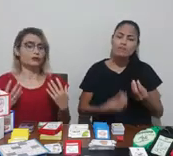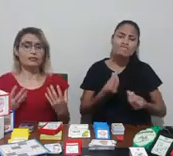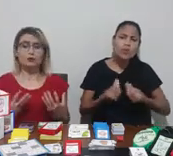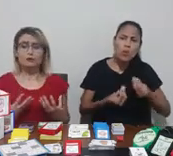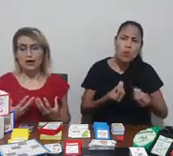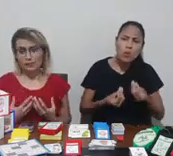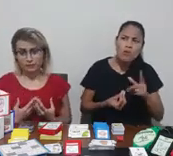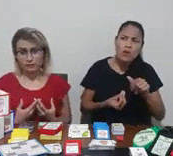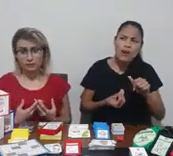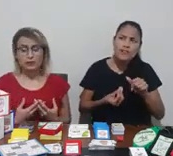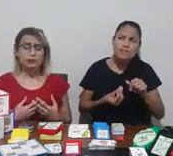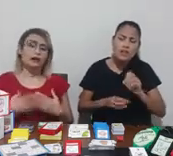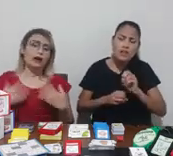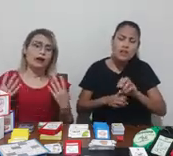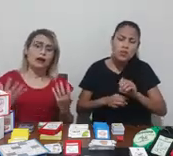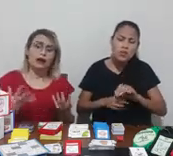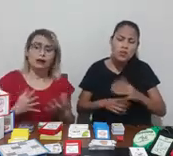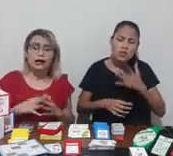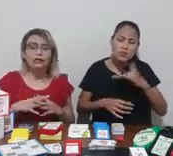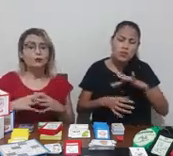da educação básica?